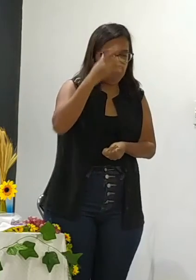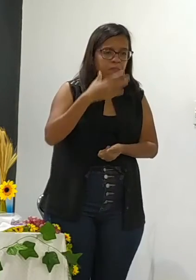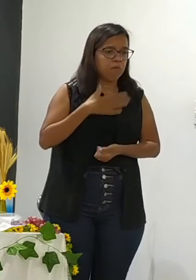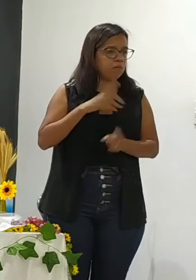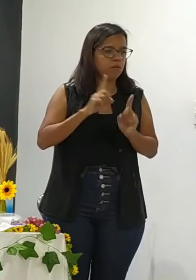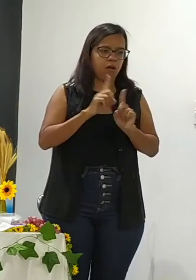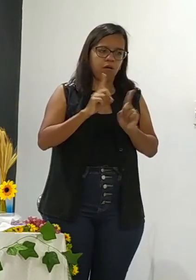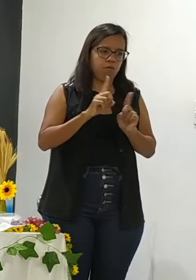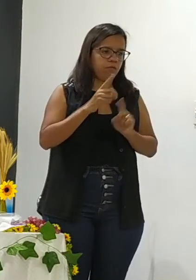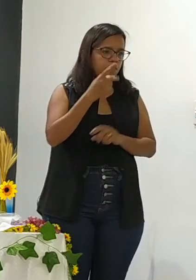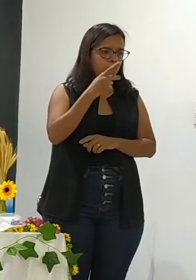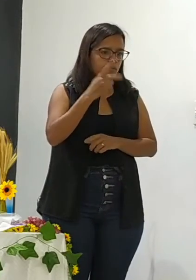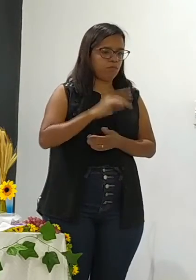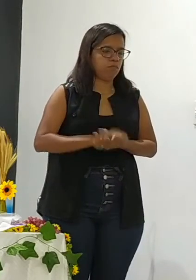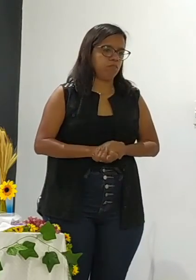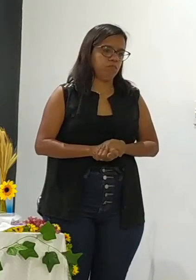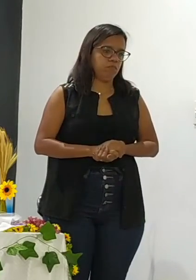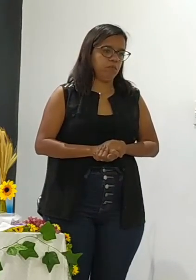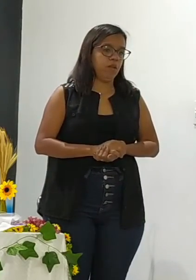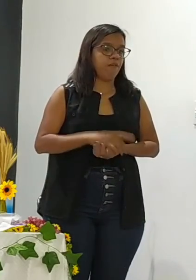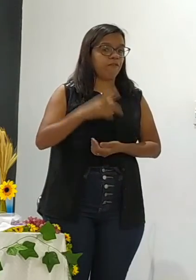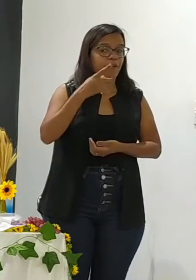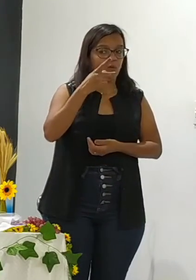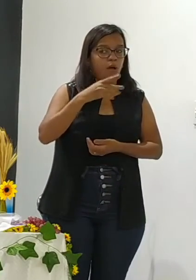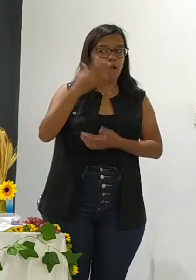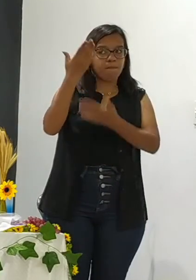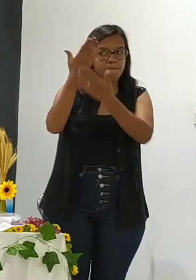falou isso, não. A mão de Deus está sobre mim.